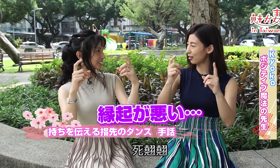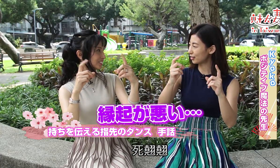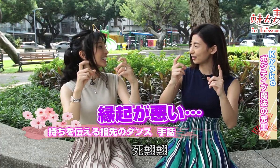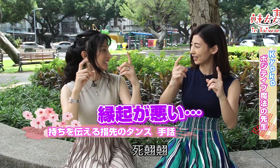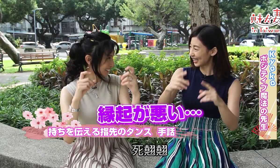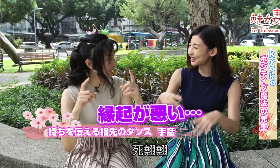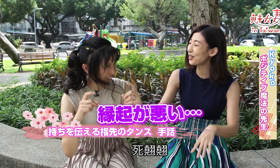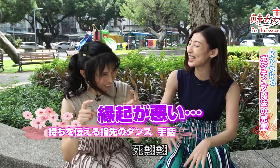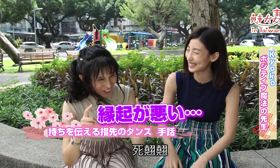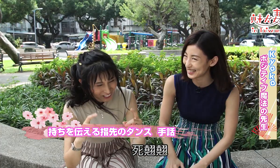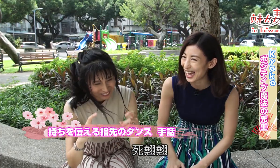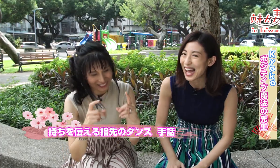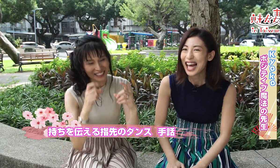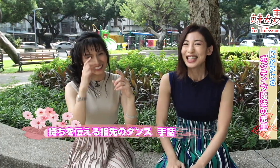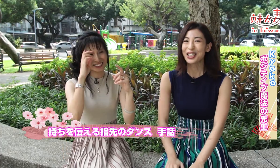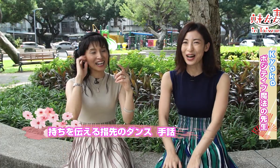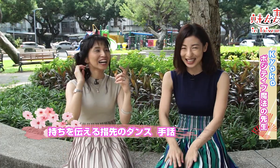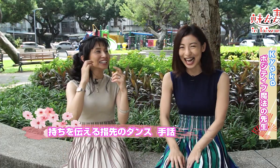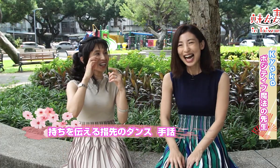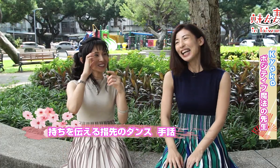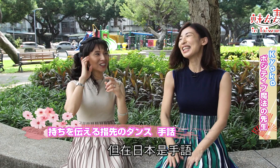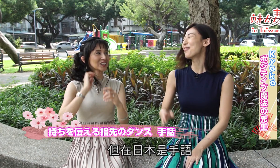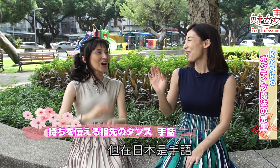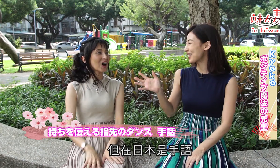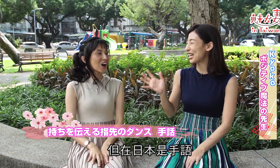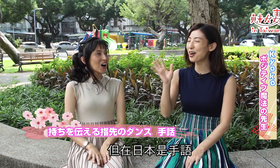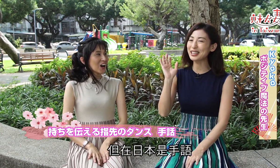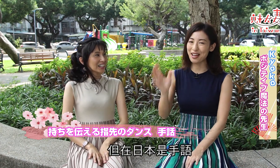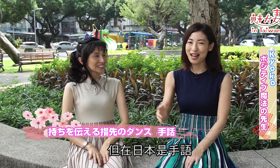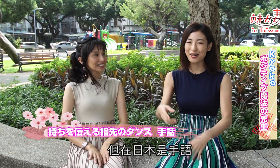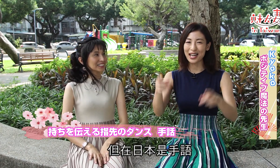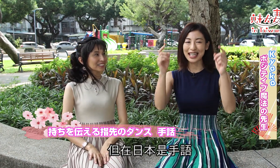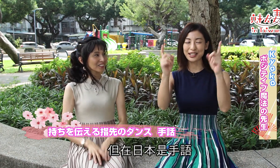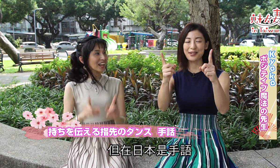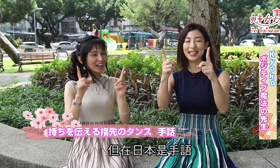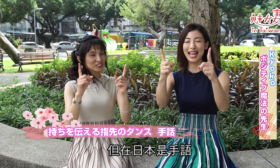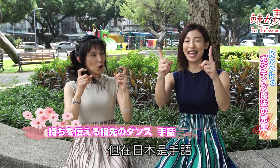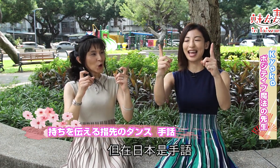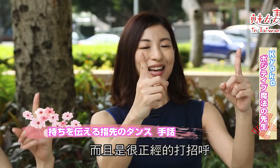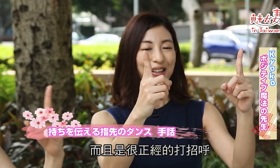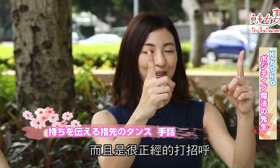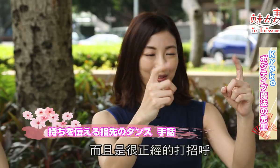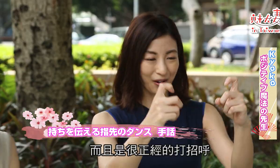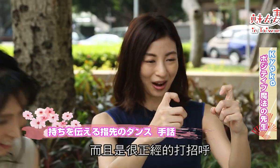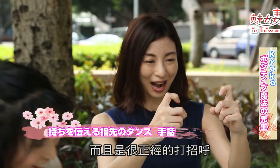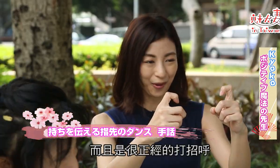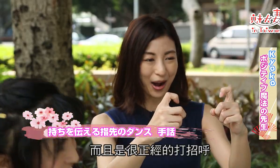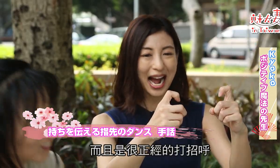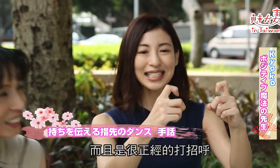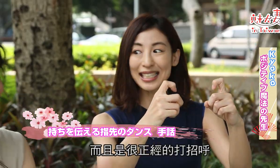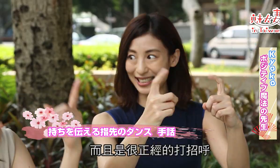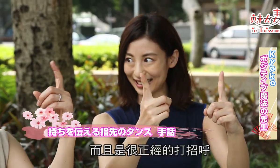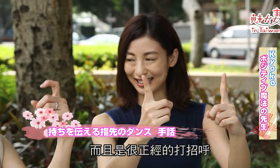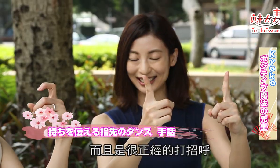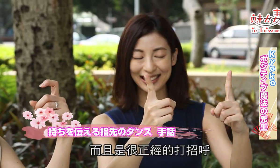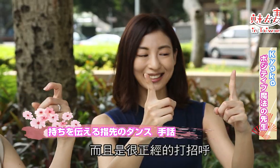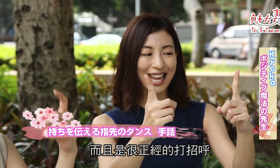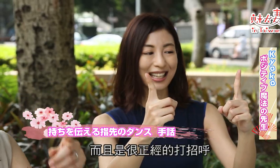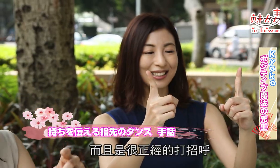じゃないですか。そうそうそう、言うじゃないですか。 そうか、でも日本ではこれが手話で、 うん、そう、しかもこんなにしっかりとお辞儀してる。 そうそう、ね、な